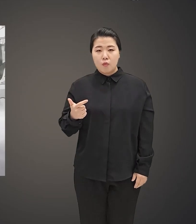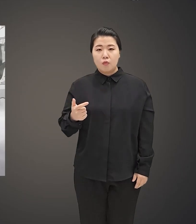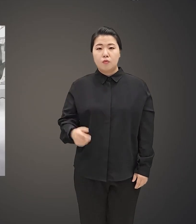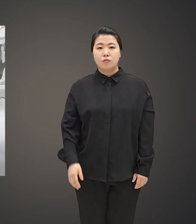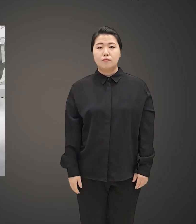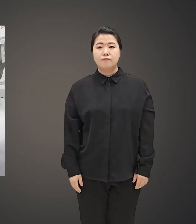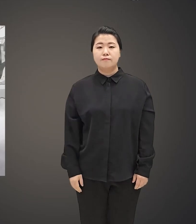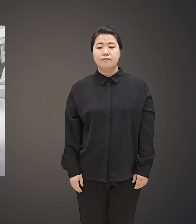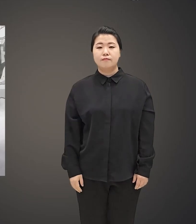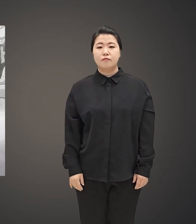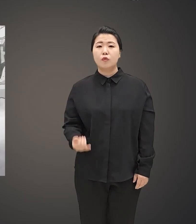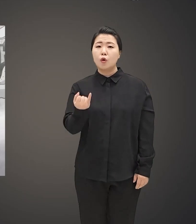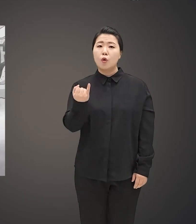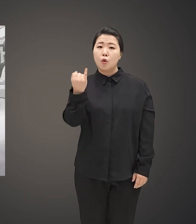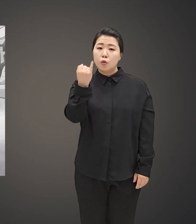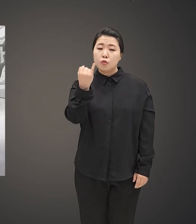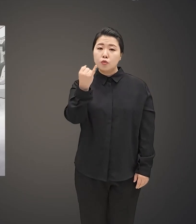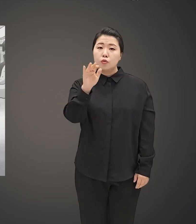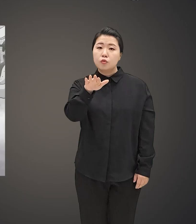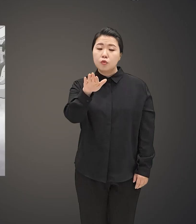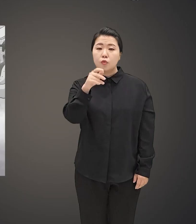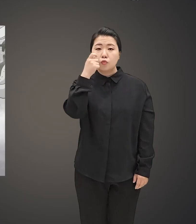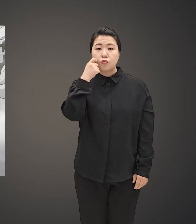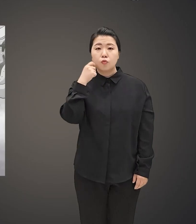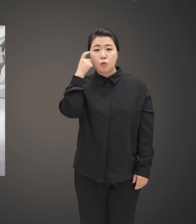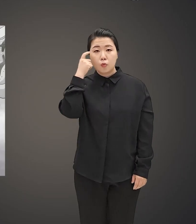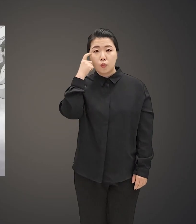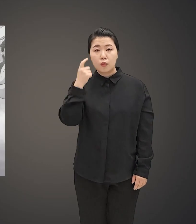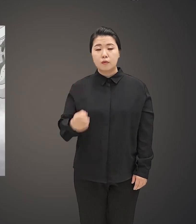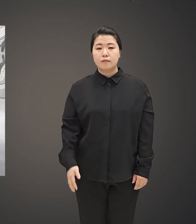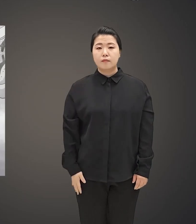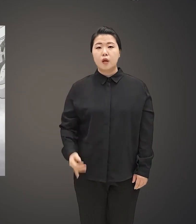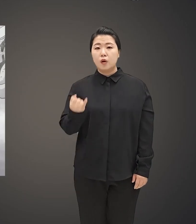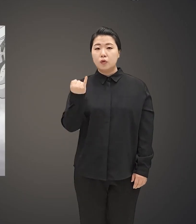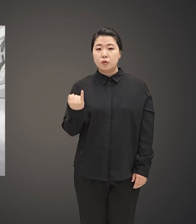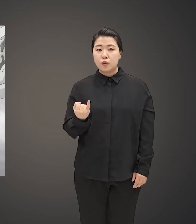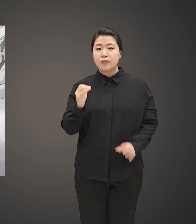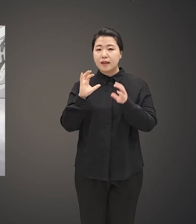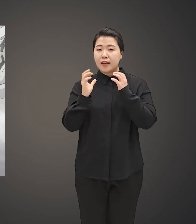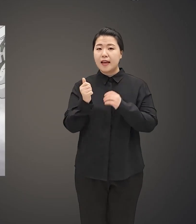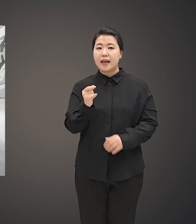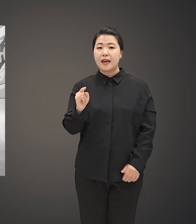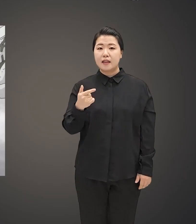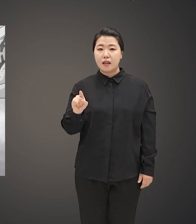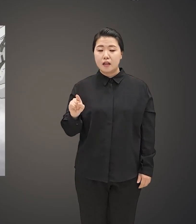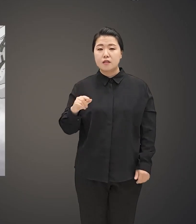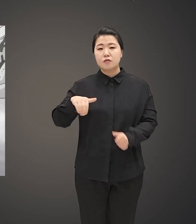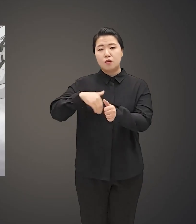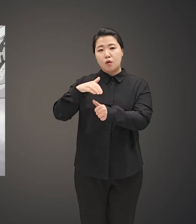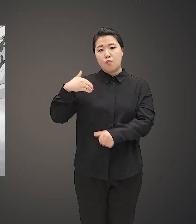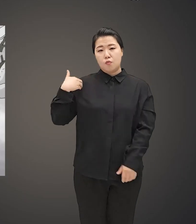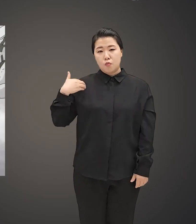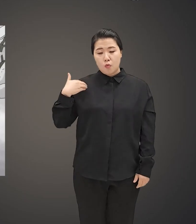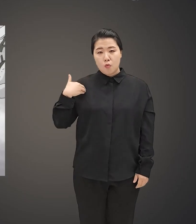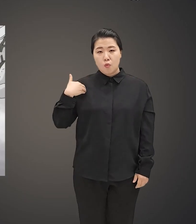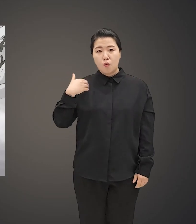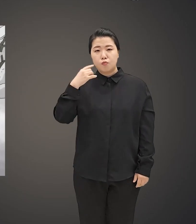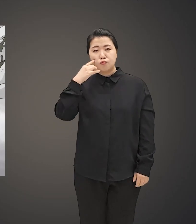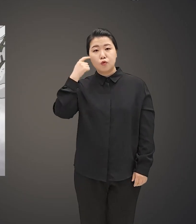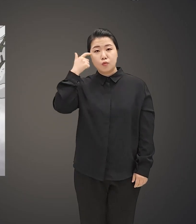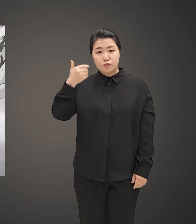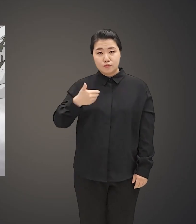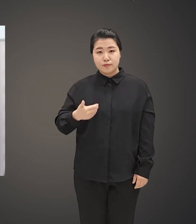못했고. 언니 왜 울어? 어린 동생의 나는 아무것도 모르는 듯 해맑아 보인다.